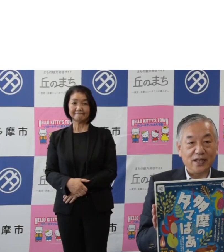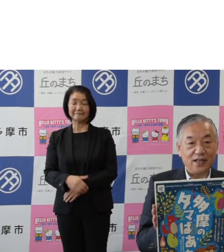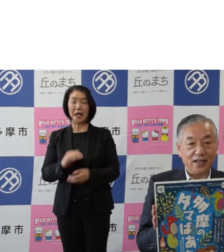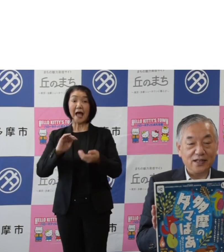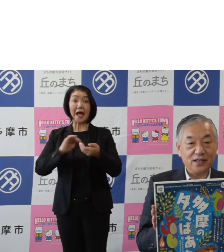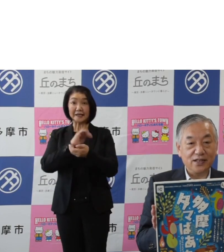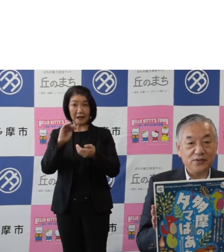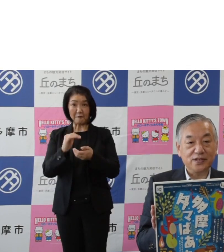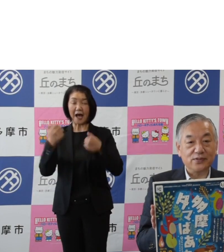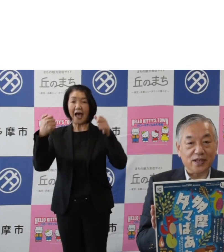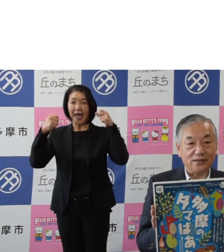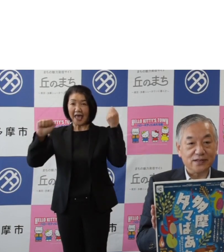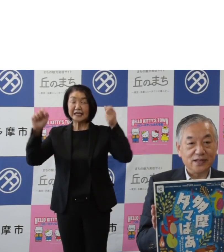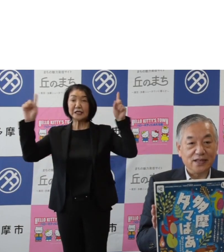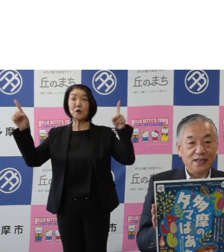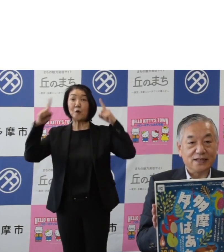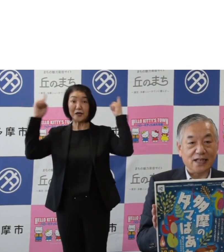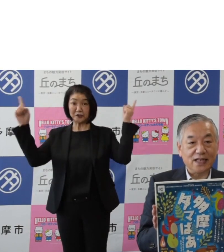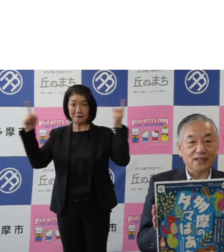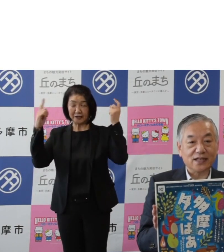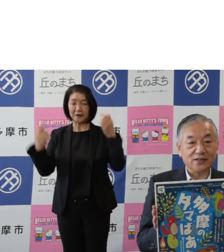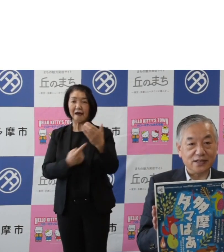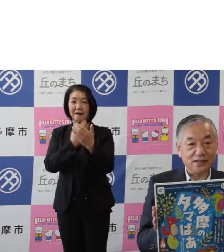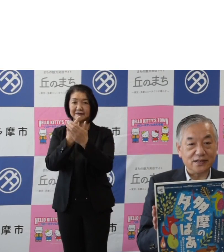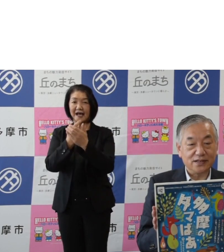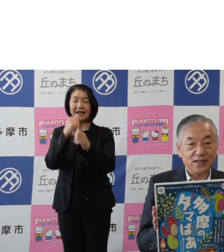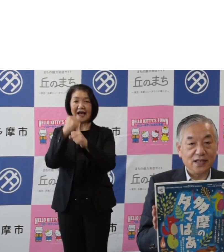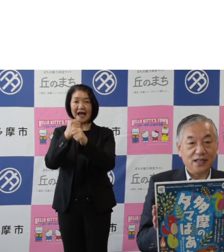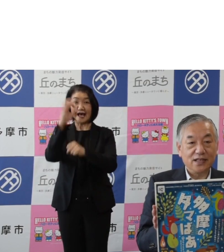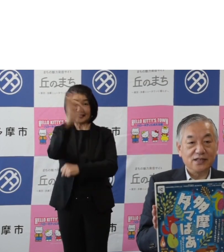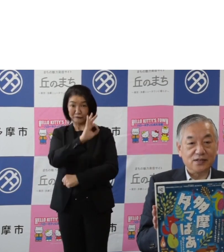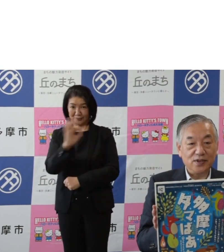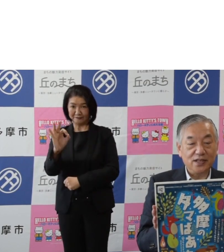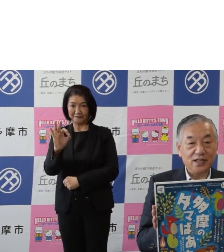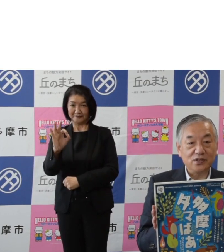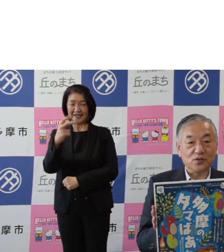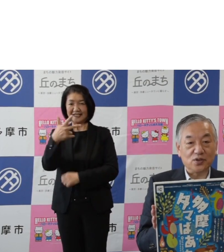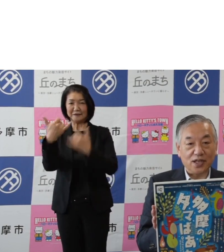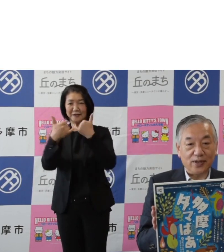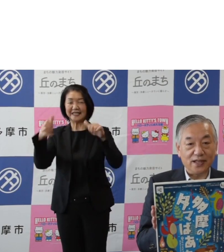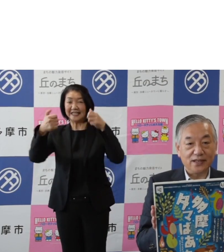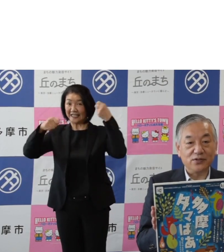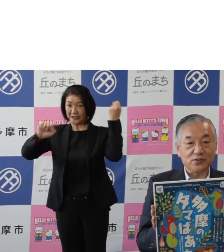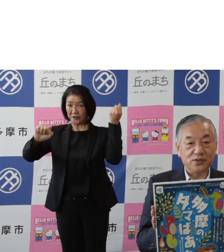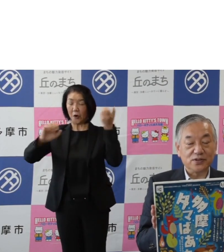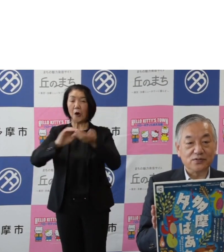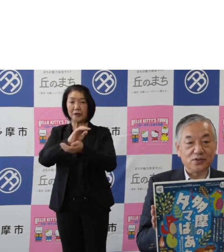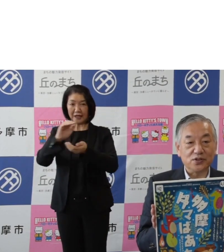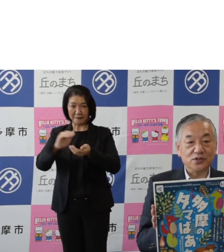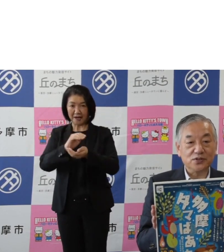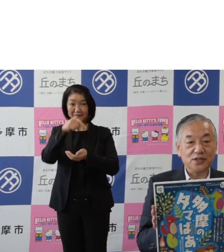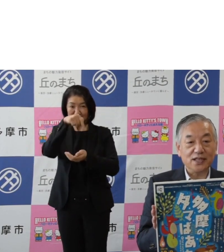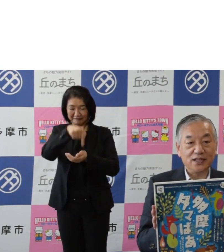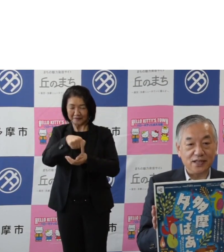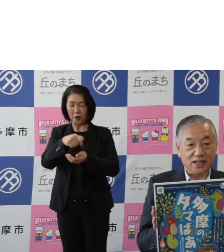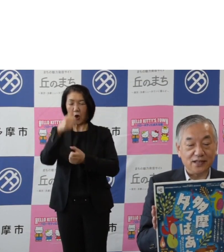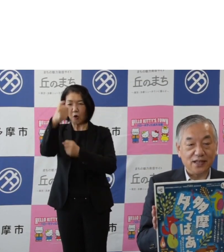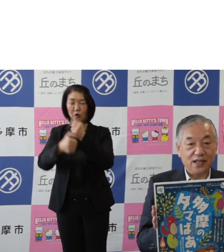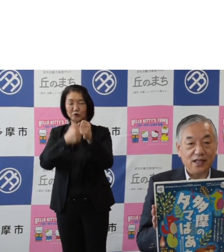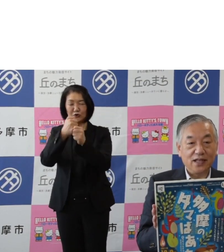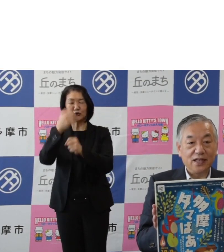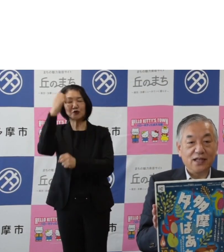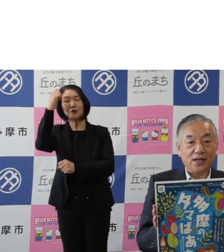多摩演劇フェスティバル参加作品市民劇場多摩による50周年記